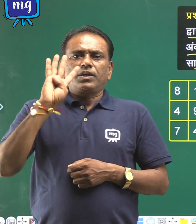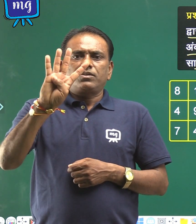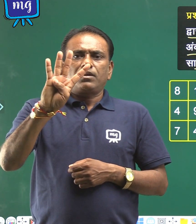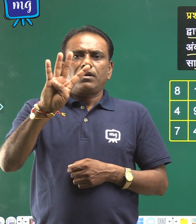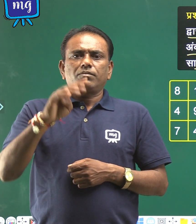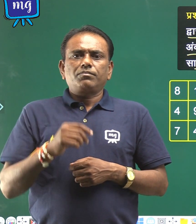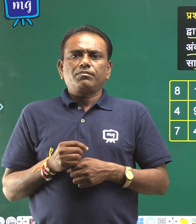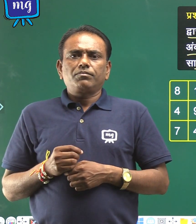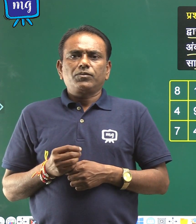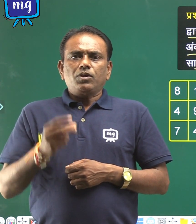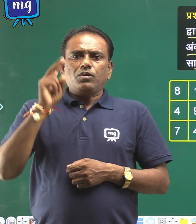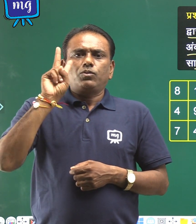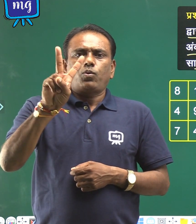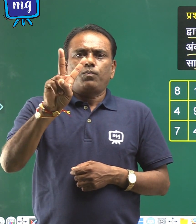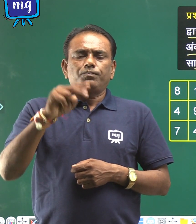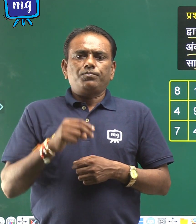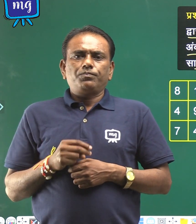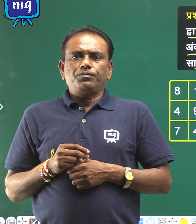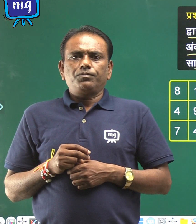4, 2,